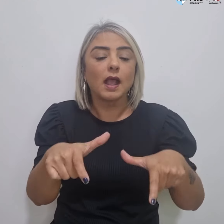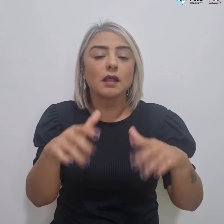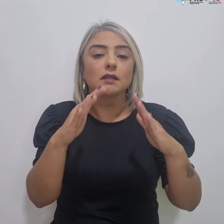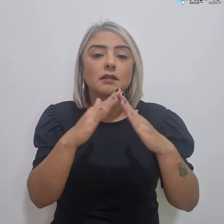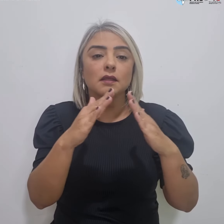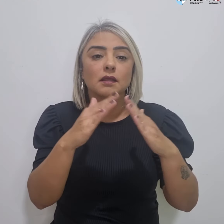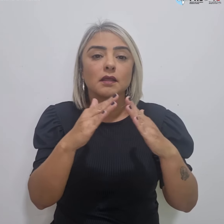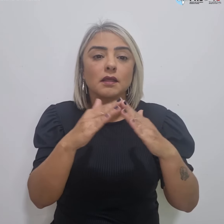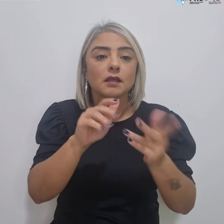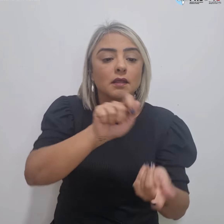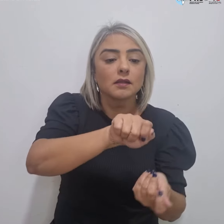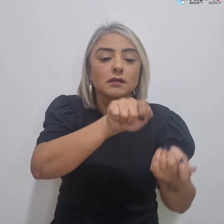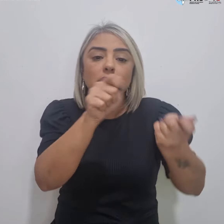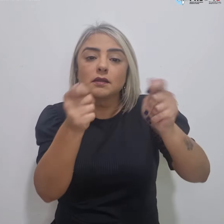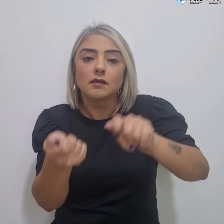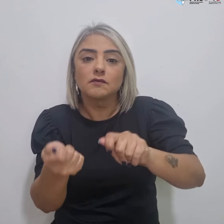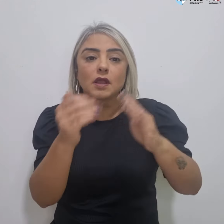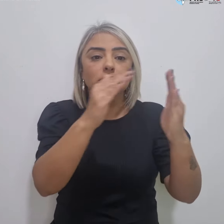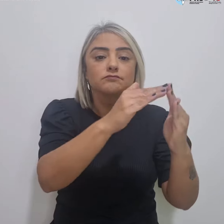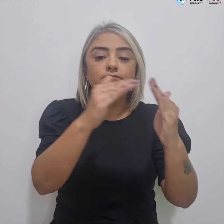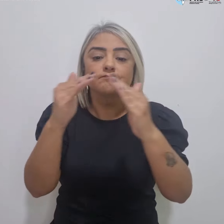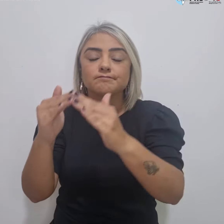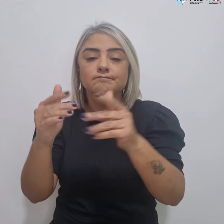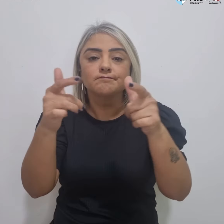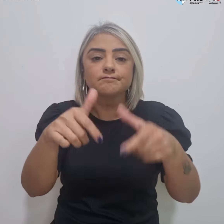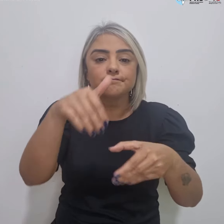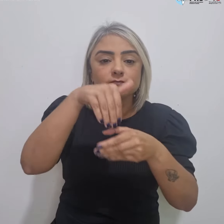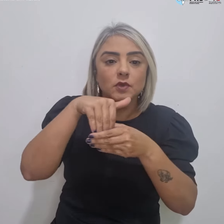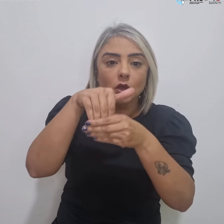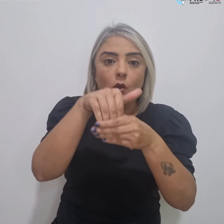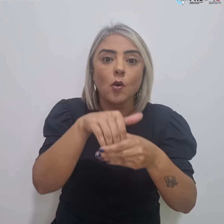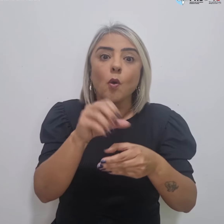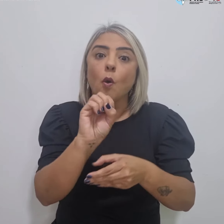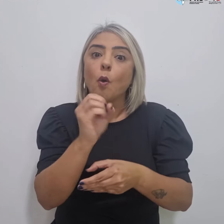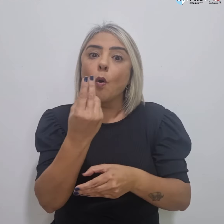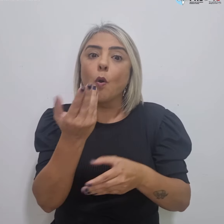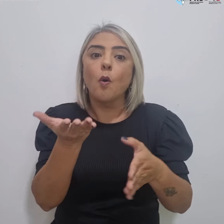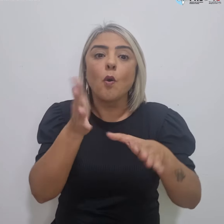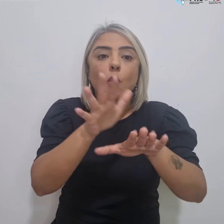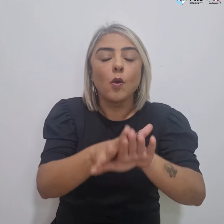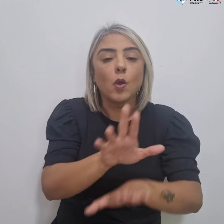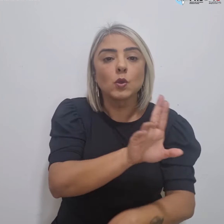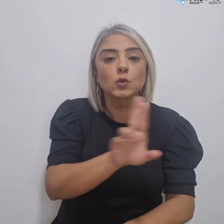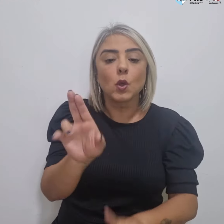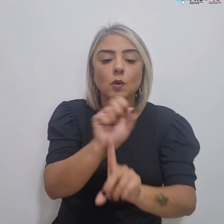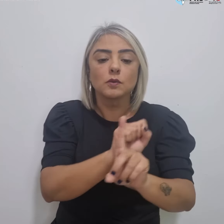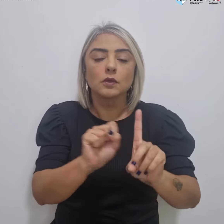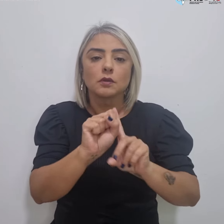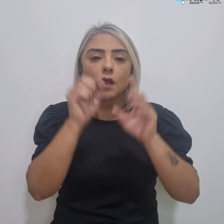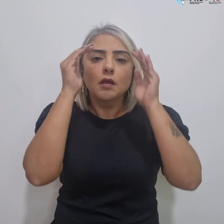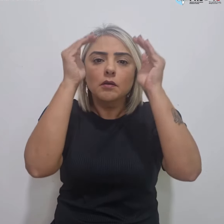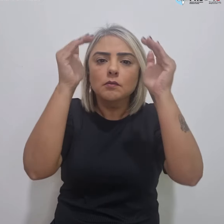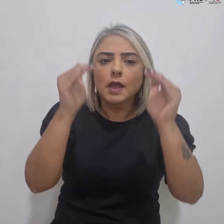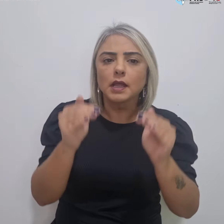transferência de domicílio eleitoral ou inclusão de nome social obedecem ao mesmo prazo.